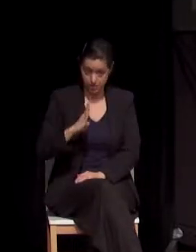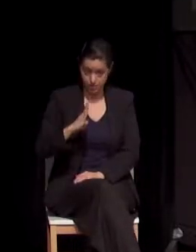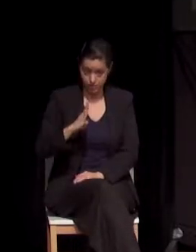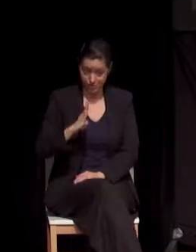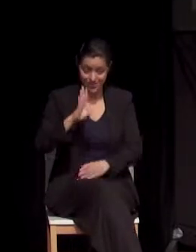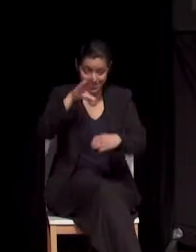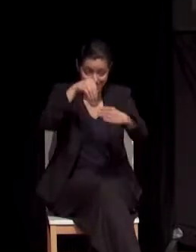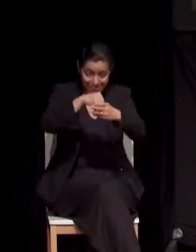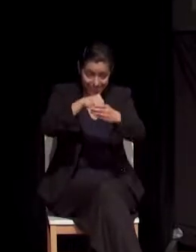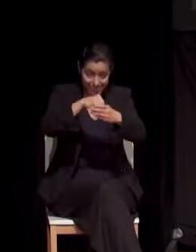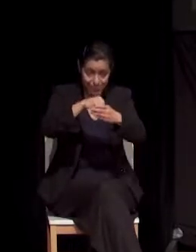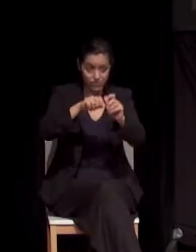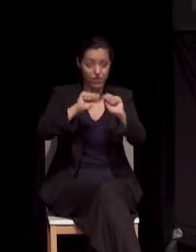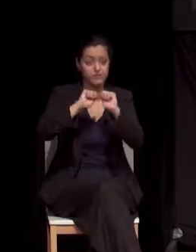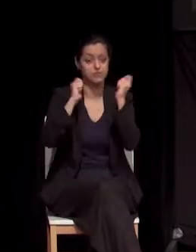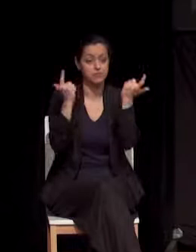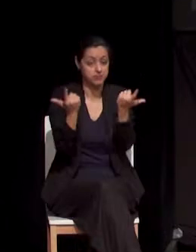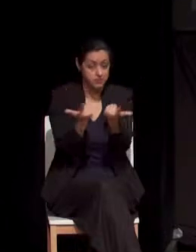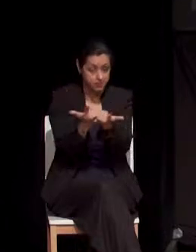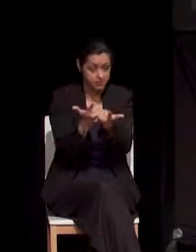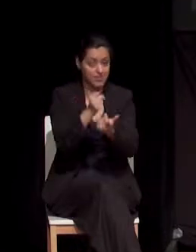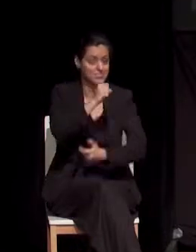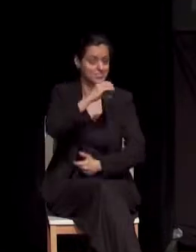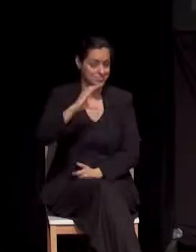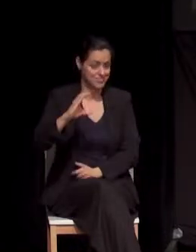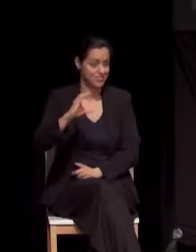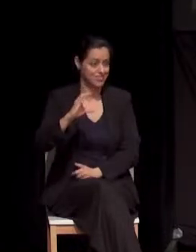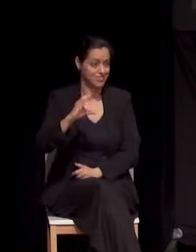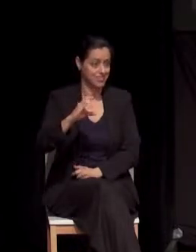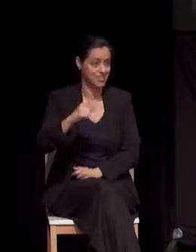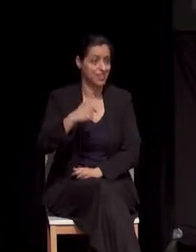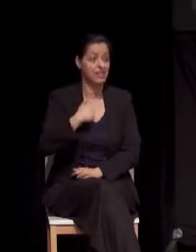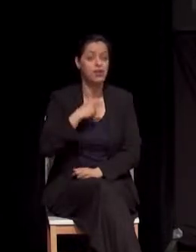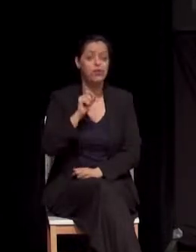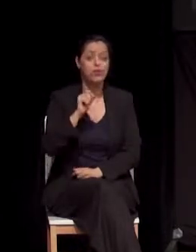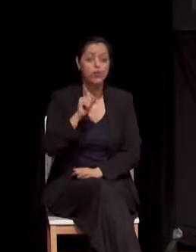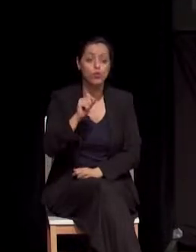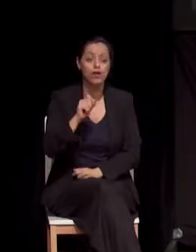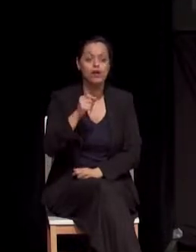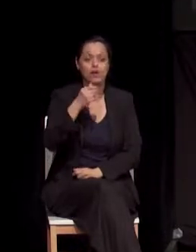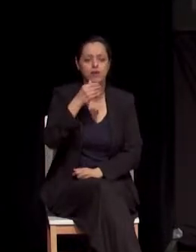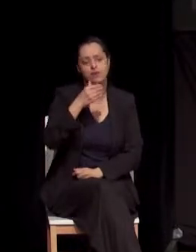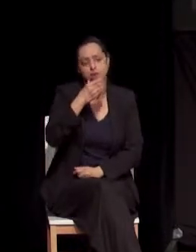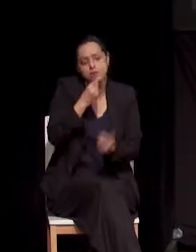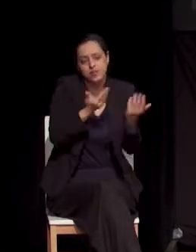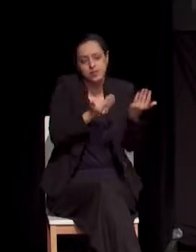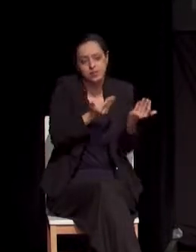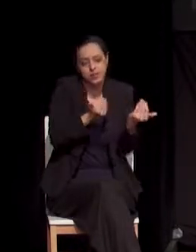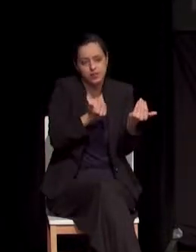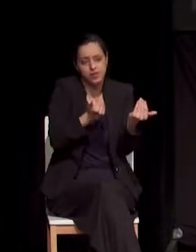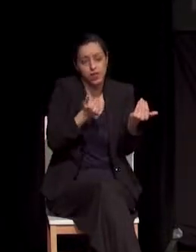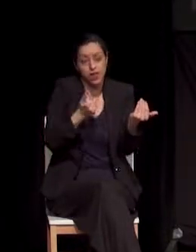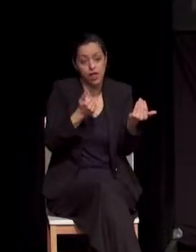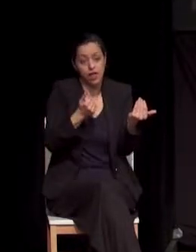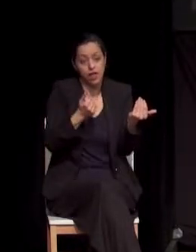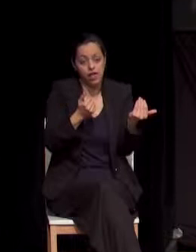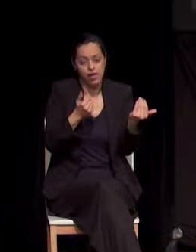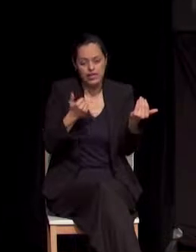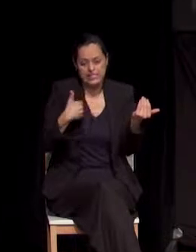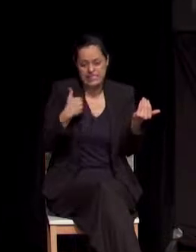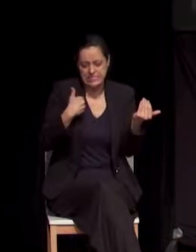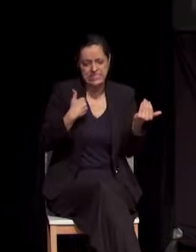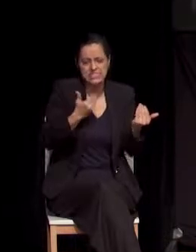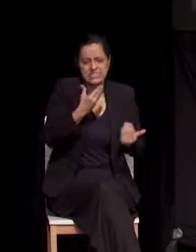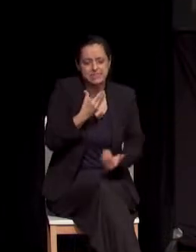de Santa Catarina. Então, eu fui um menino até 21 anos, eu descobri que eu era negro 21 anos, aqui